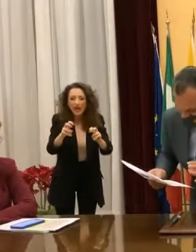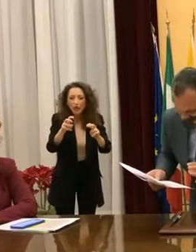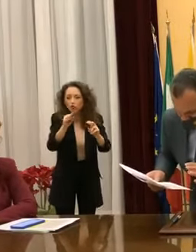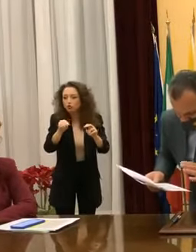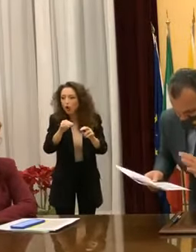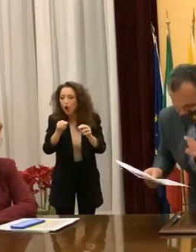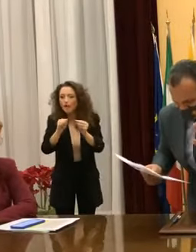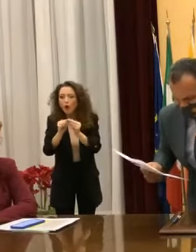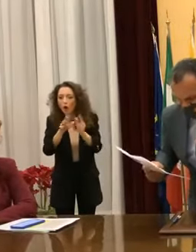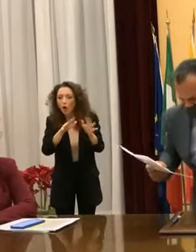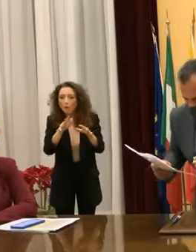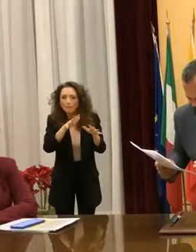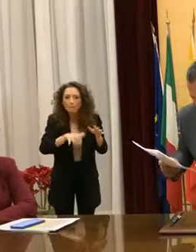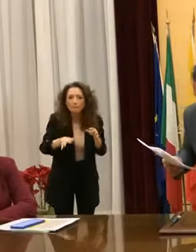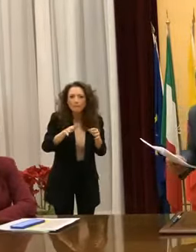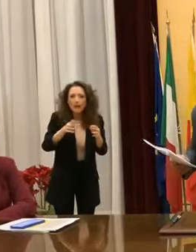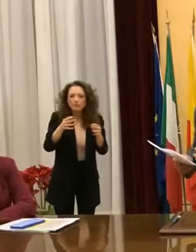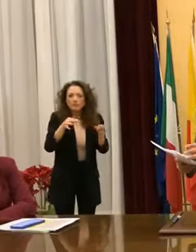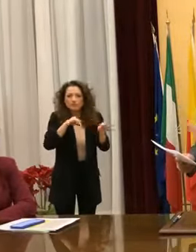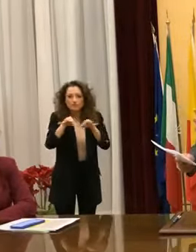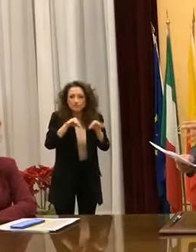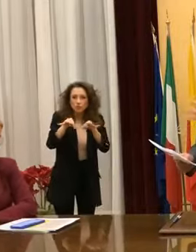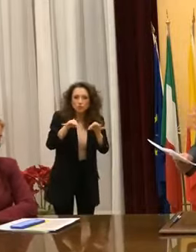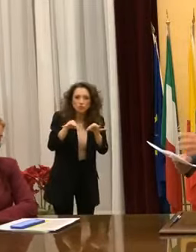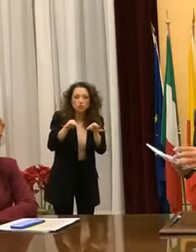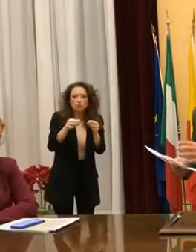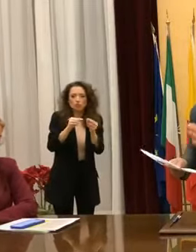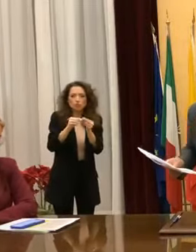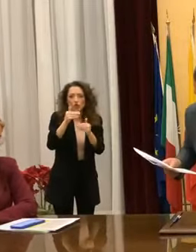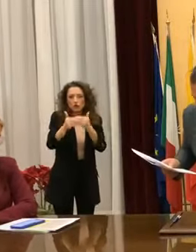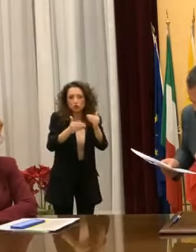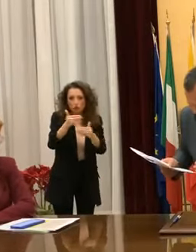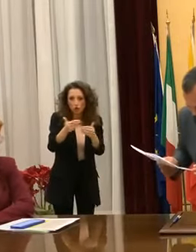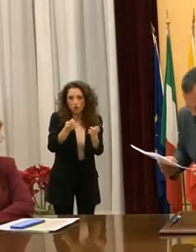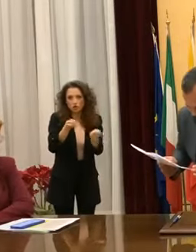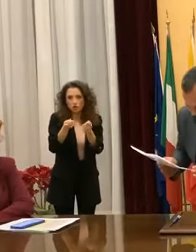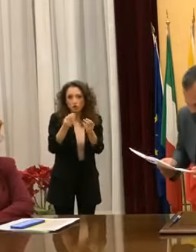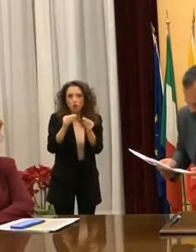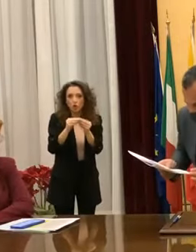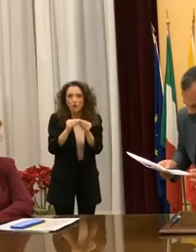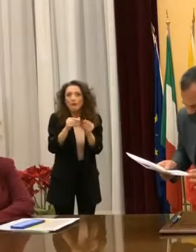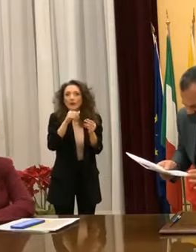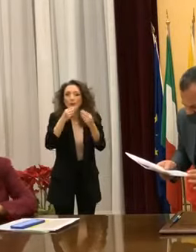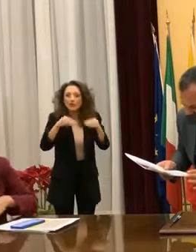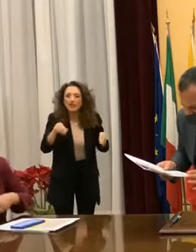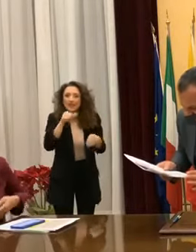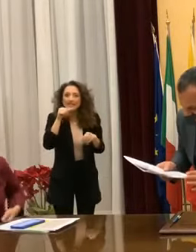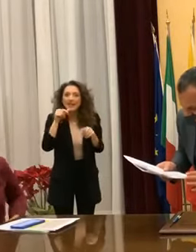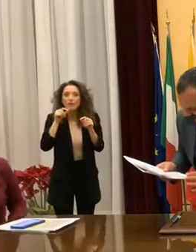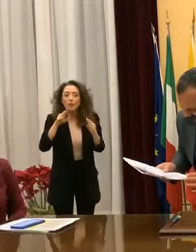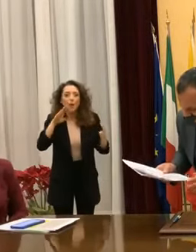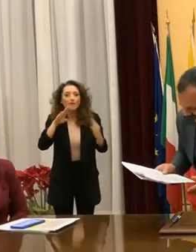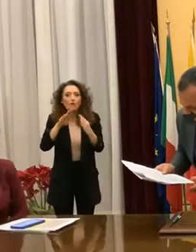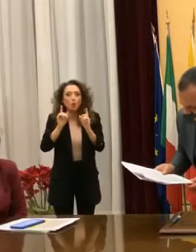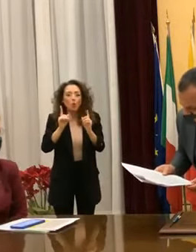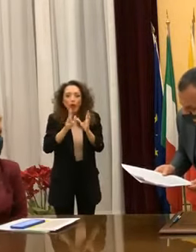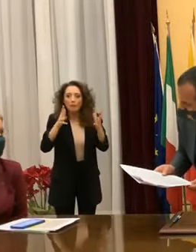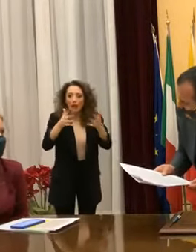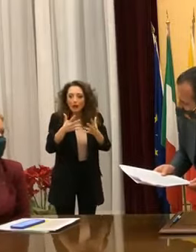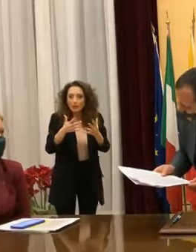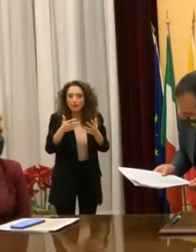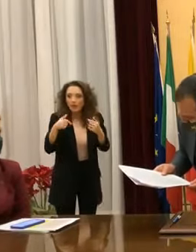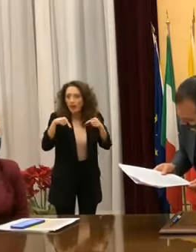utilizzo di tutte le necessarie risorse aziendali, umane, strutturali e strumentali occorrenti a fronteggiare con efficacia la pandemia in atto per tutta